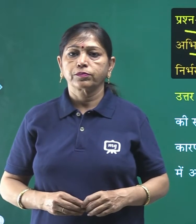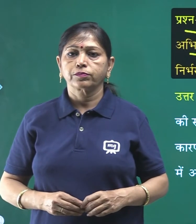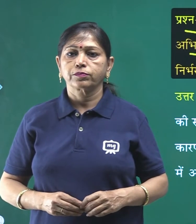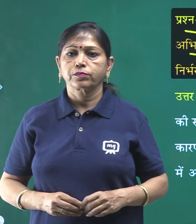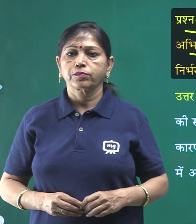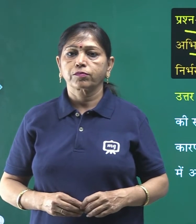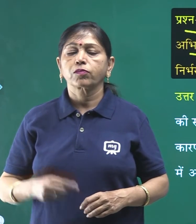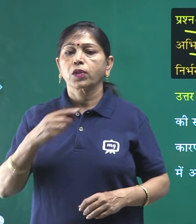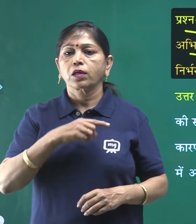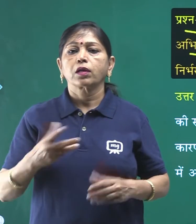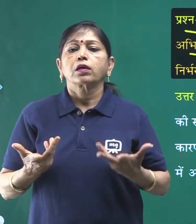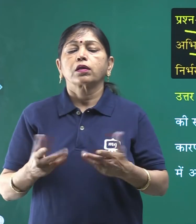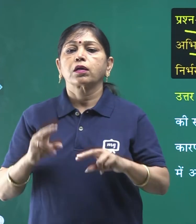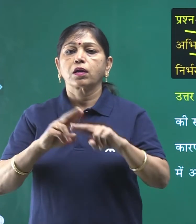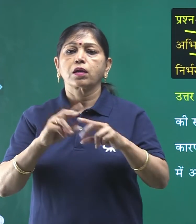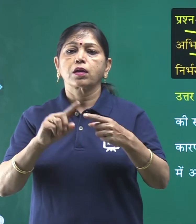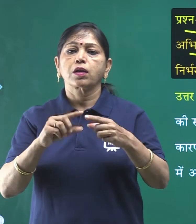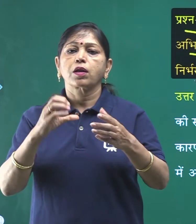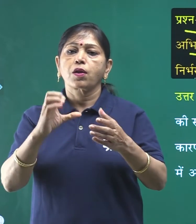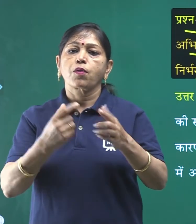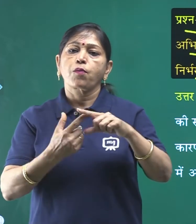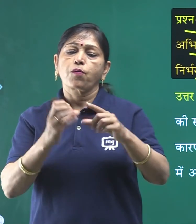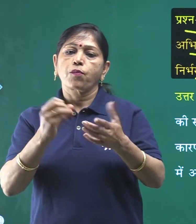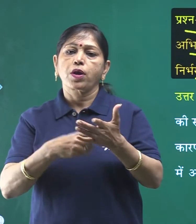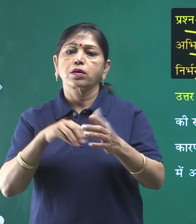ये किन कारकों पर